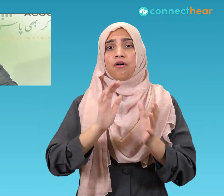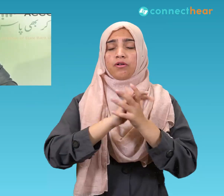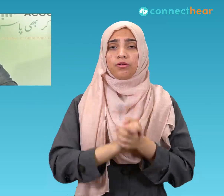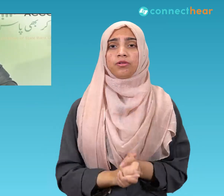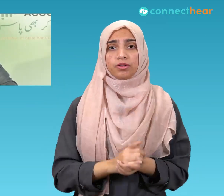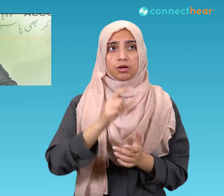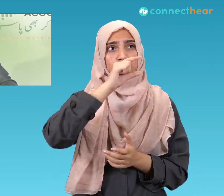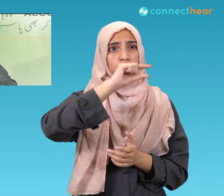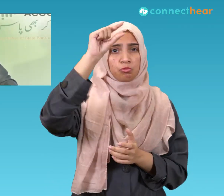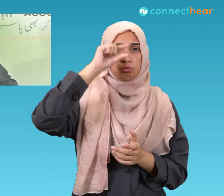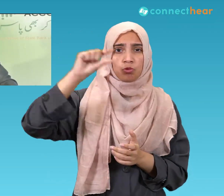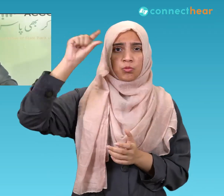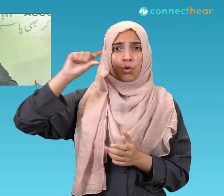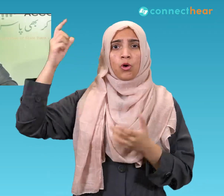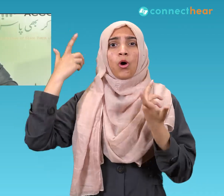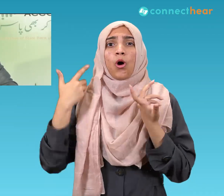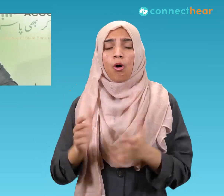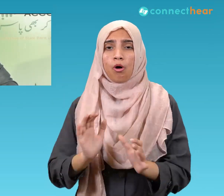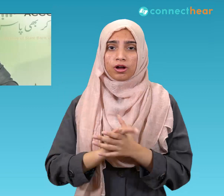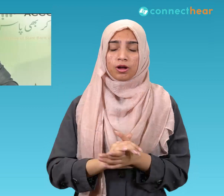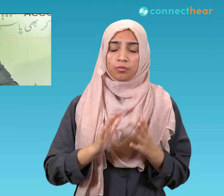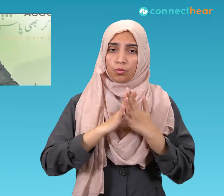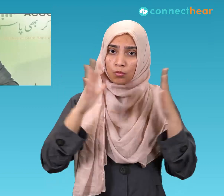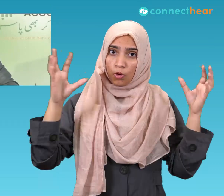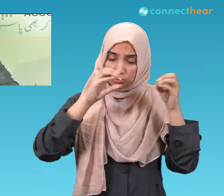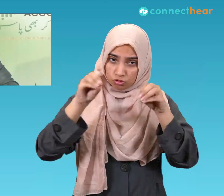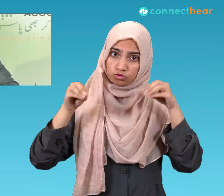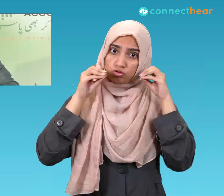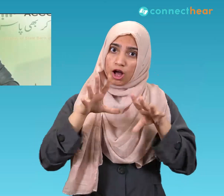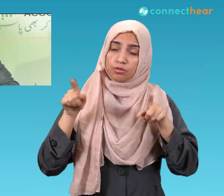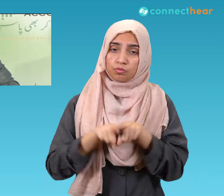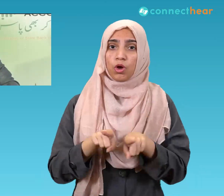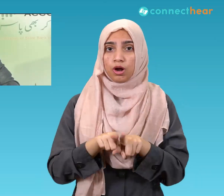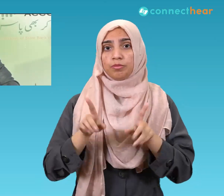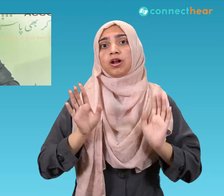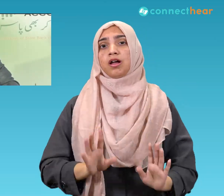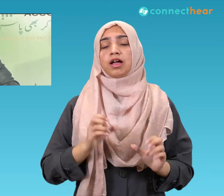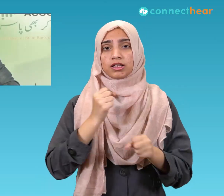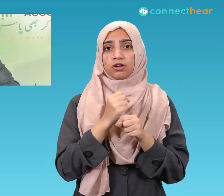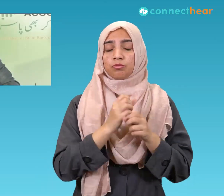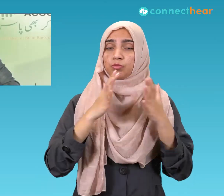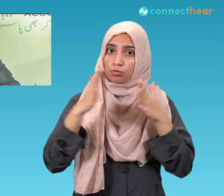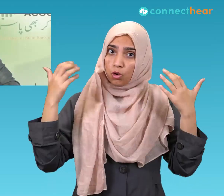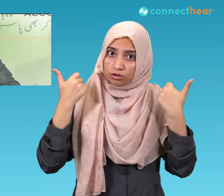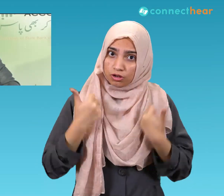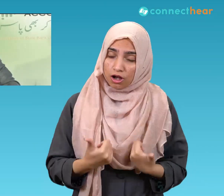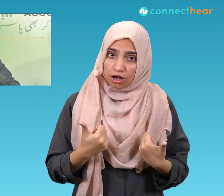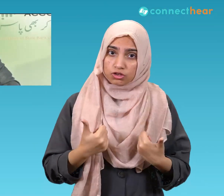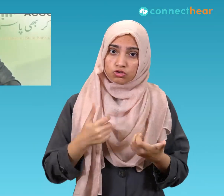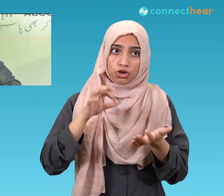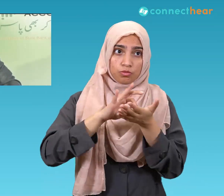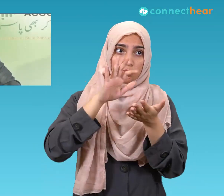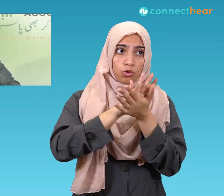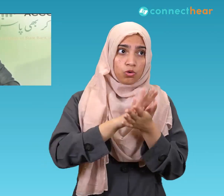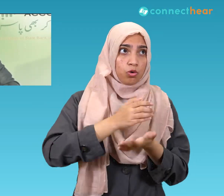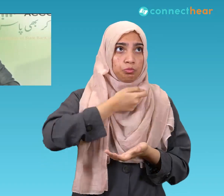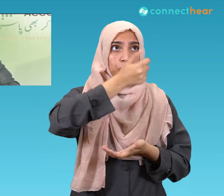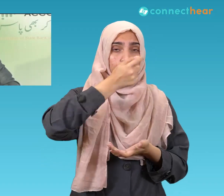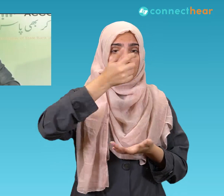بھی ایک میریکل ہے کہ آج اللہ کا شکر ہے کہ گورنمنٹ اتنے بڑے قرضے کے بوجھ کے